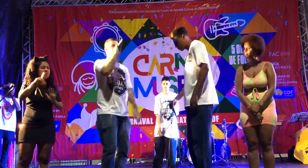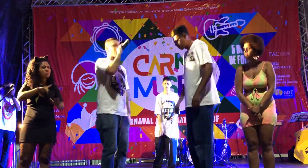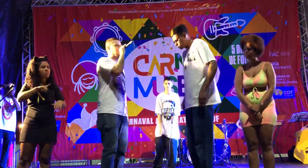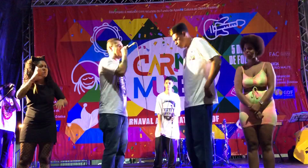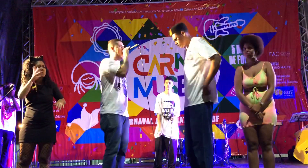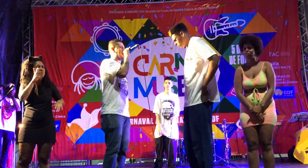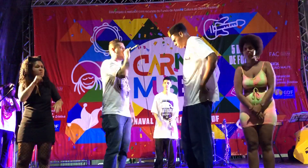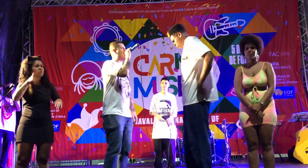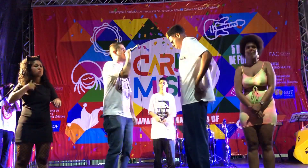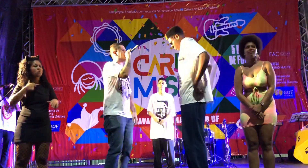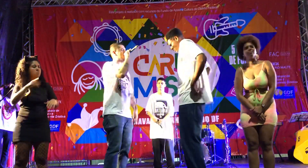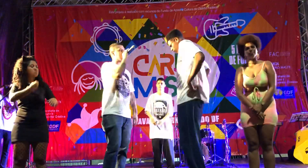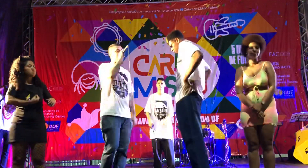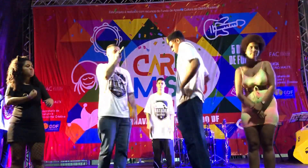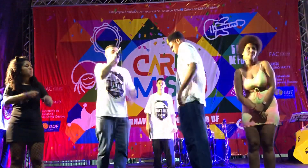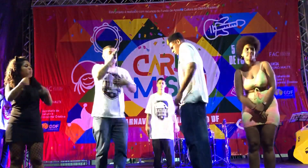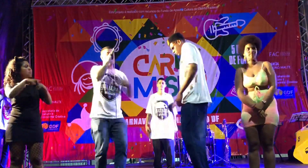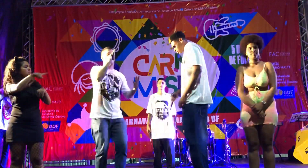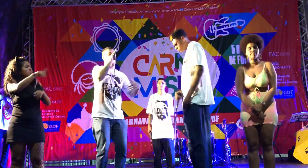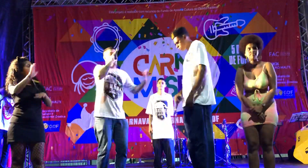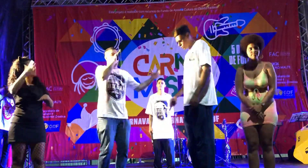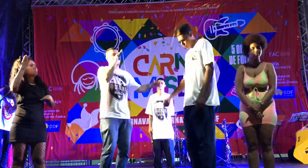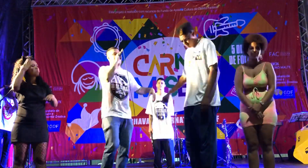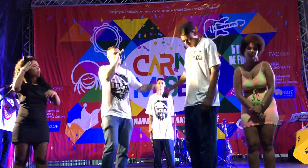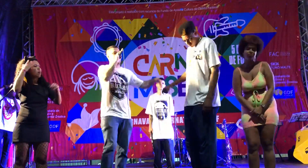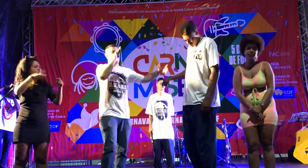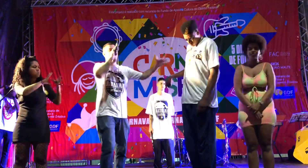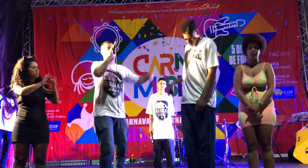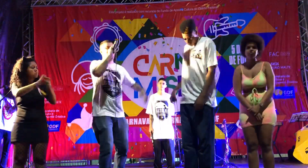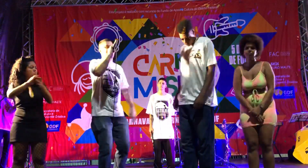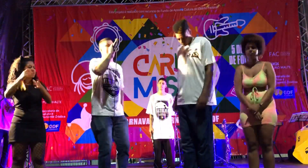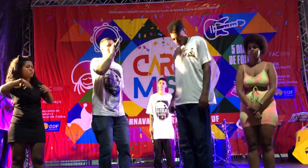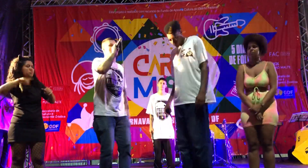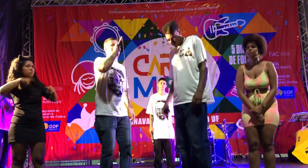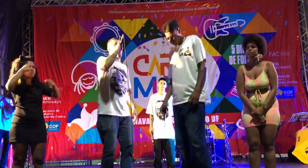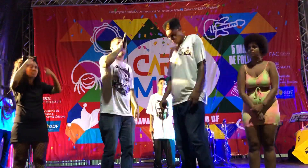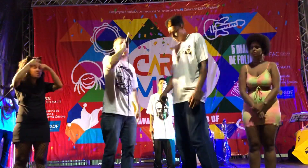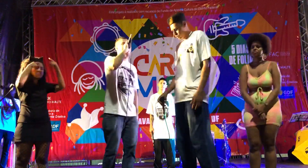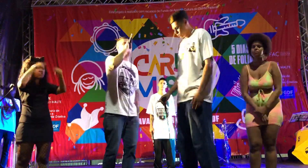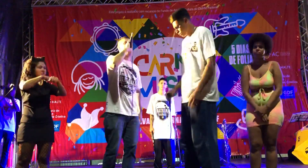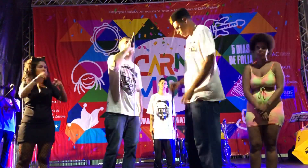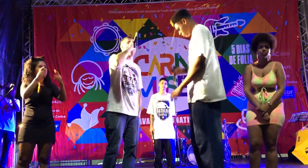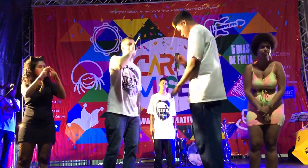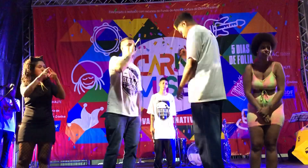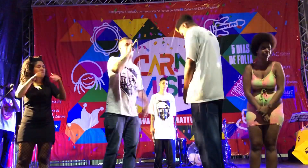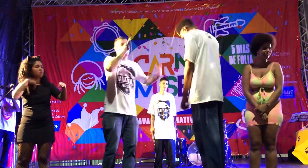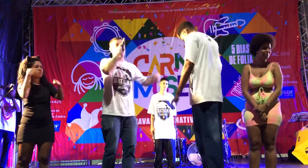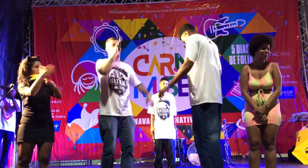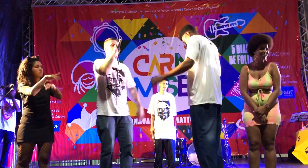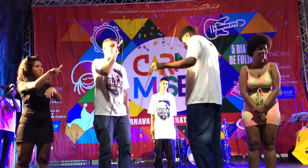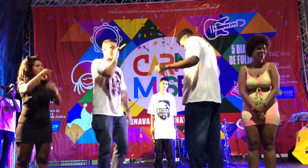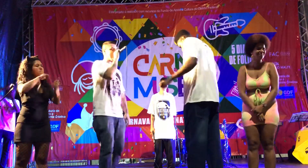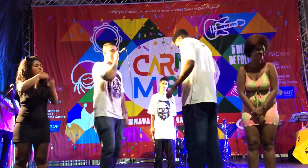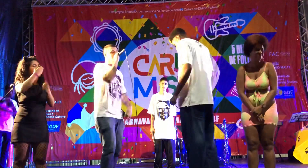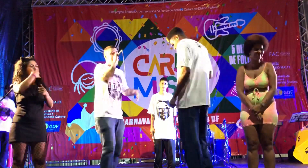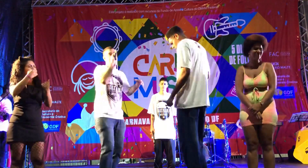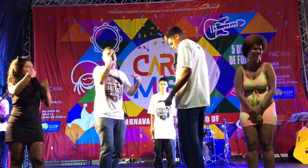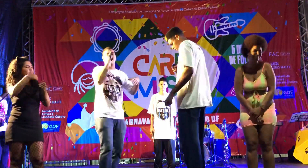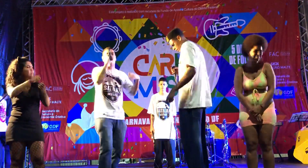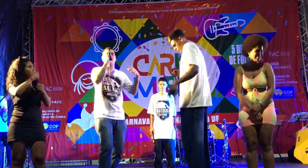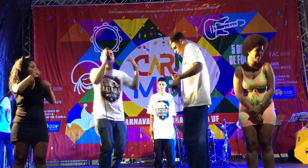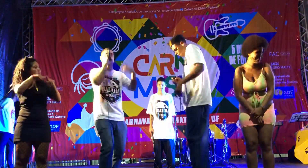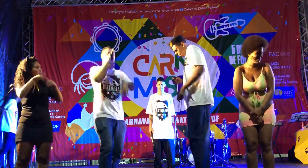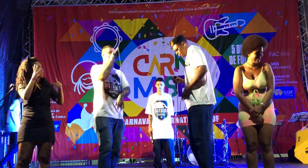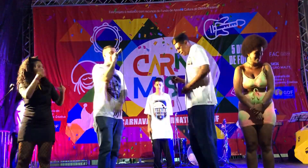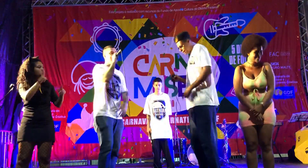um maluco no pedaço. Porque cê sabe que rima, mas arranja. Rap faz bagaçar, cê é o bagaço da laranja. Demorou, parceiro, a